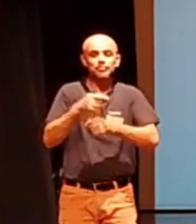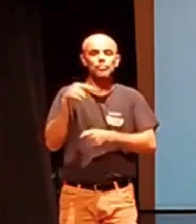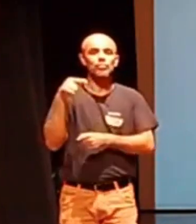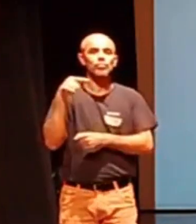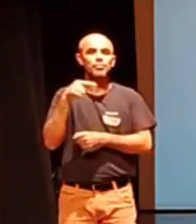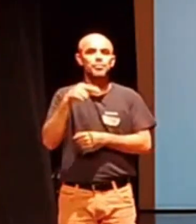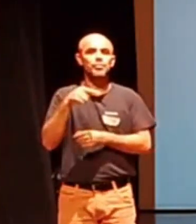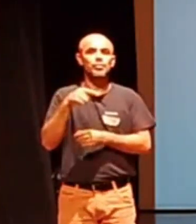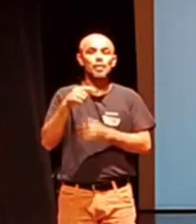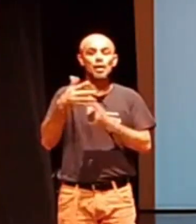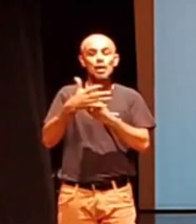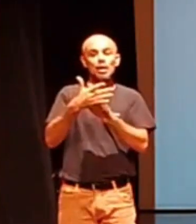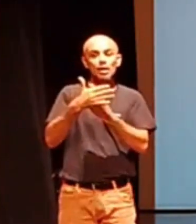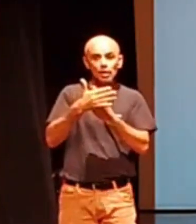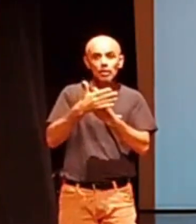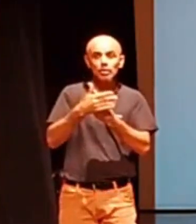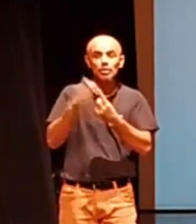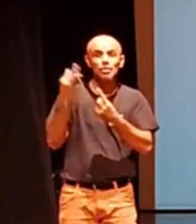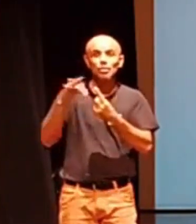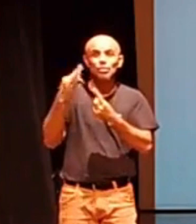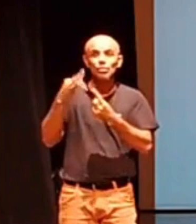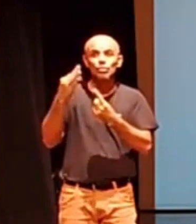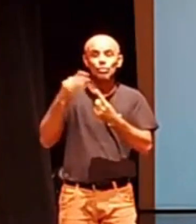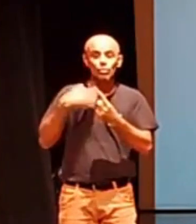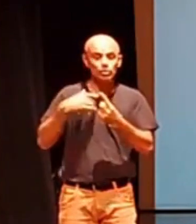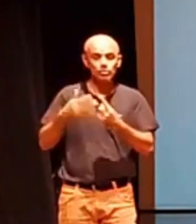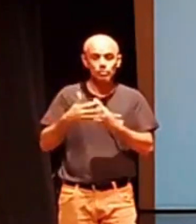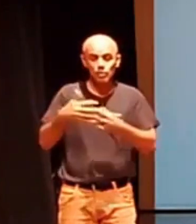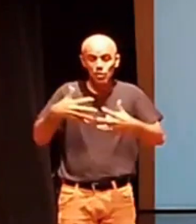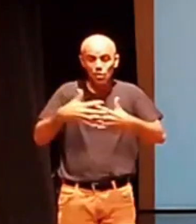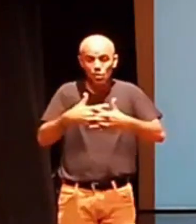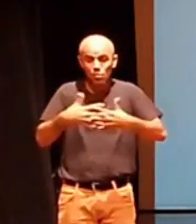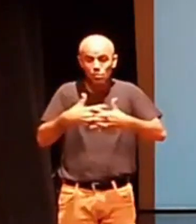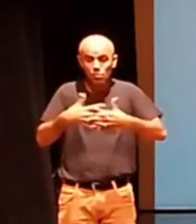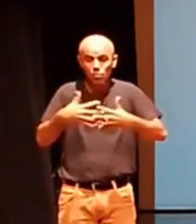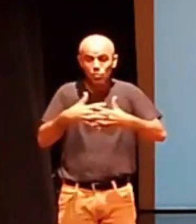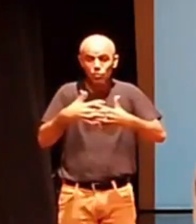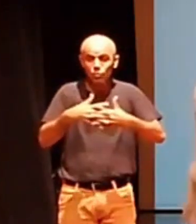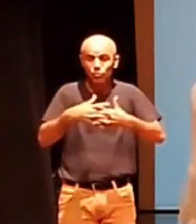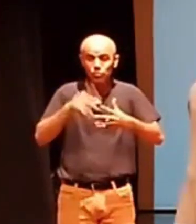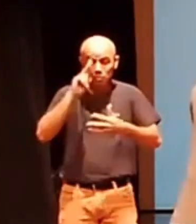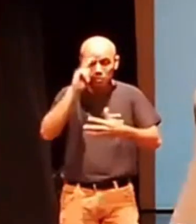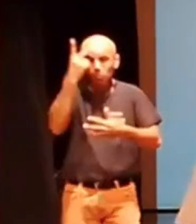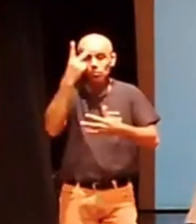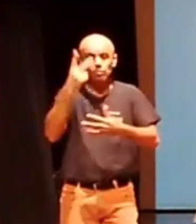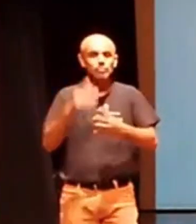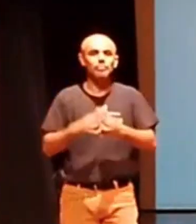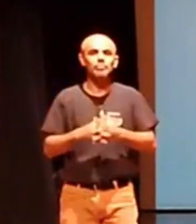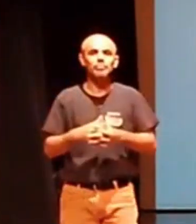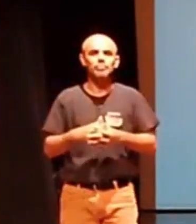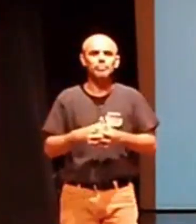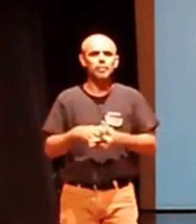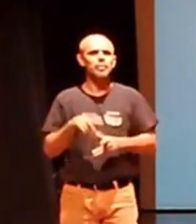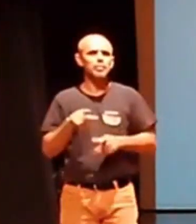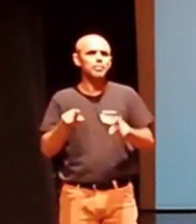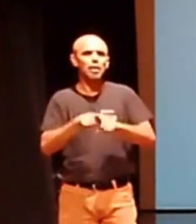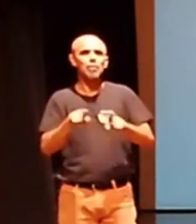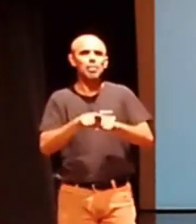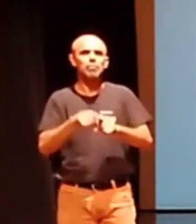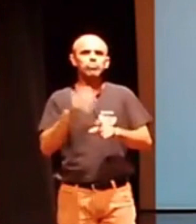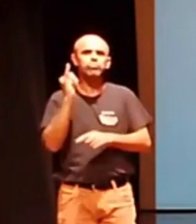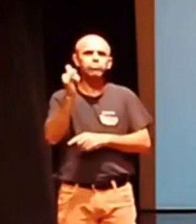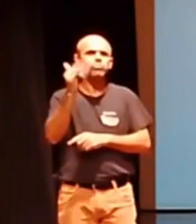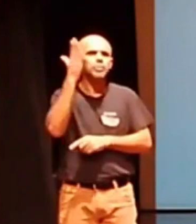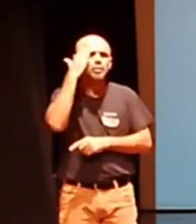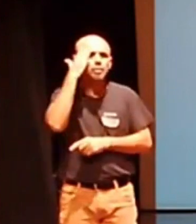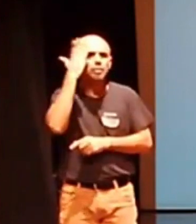tem dor por uma hiperatividade desse músculo. Existem também, vocês devem ter ouvido falar, da kinesiotape